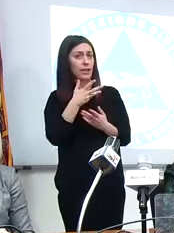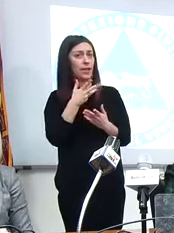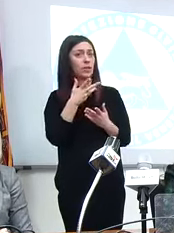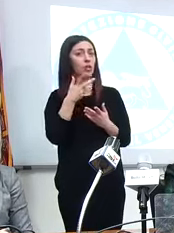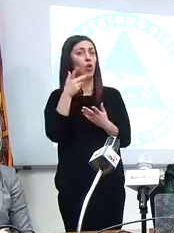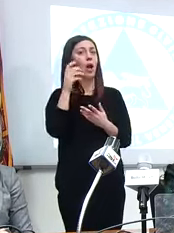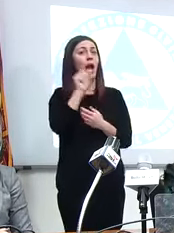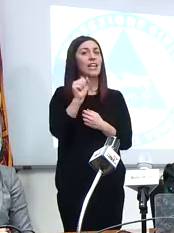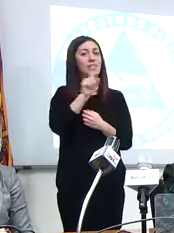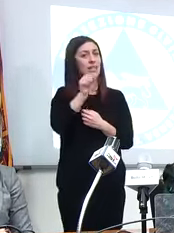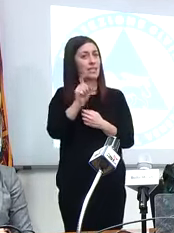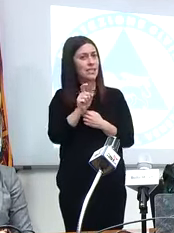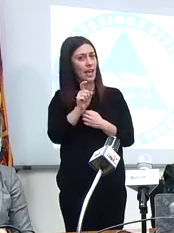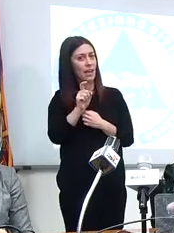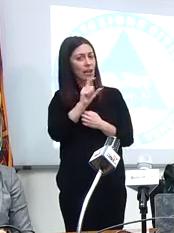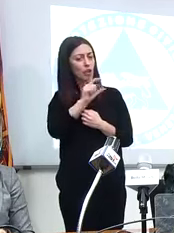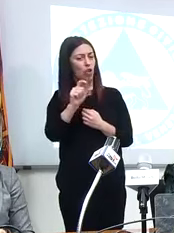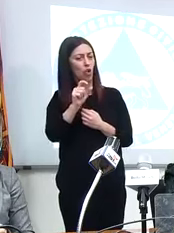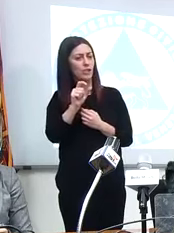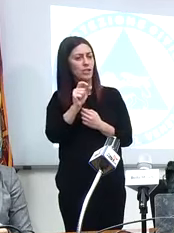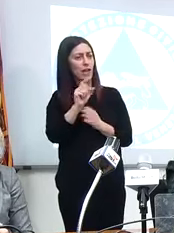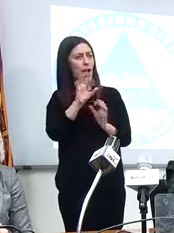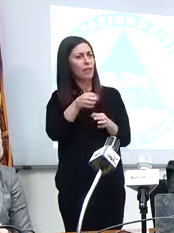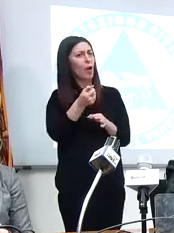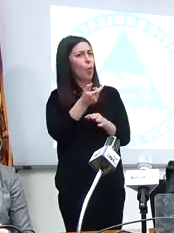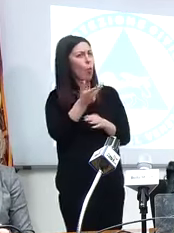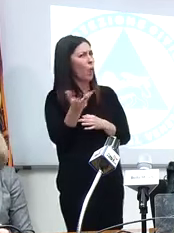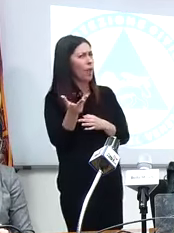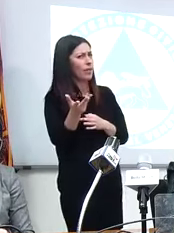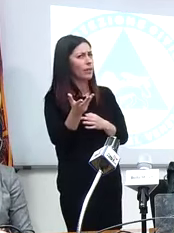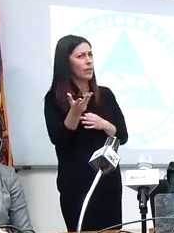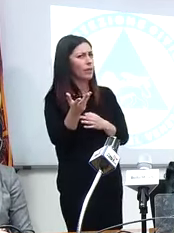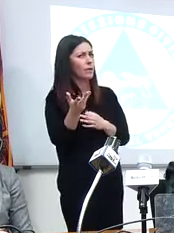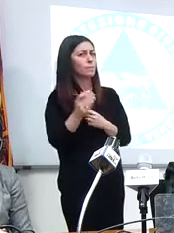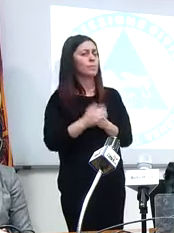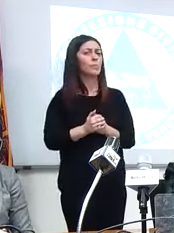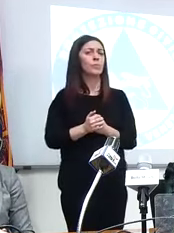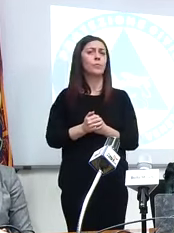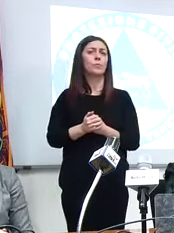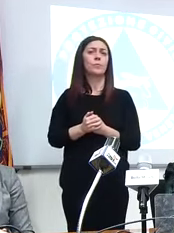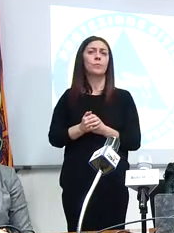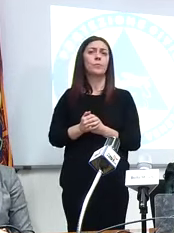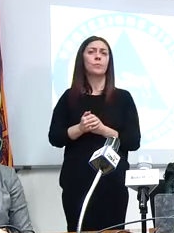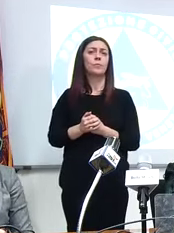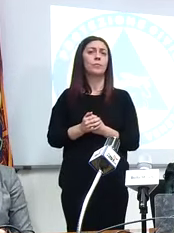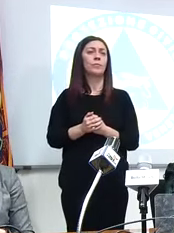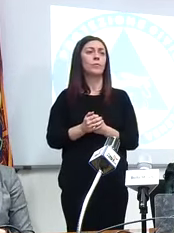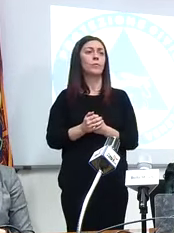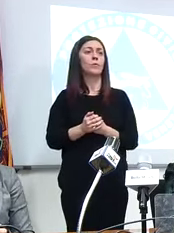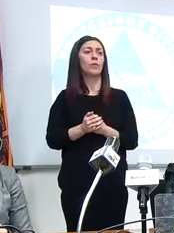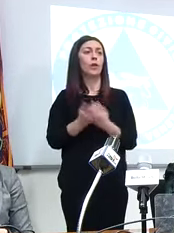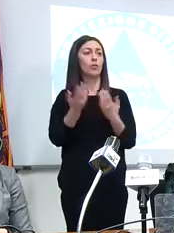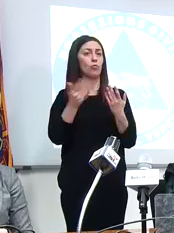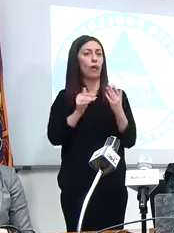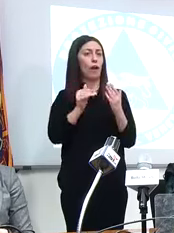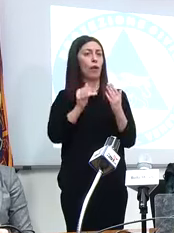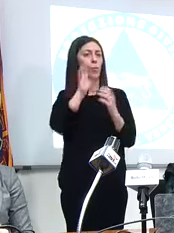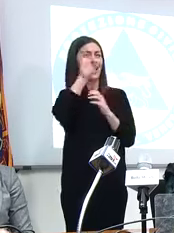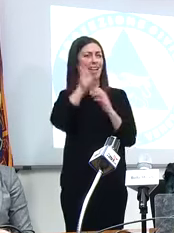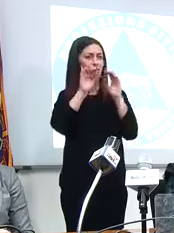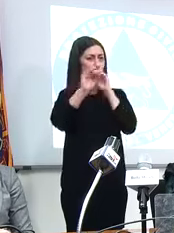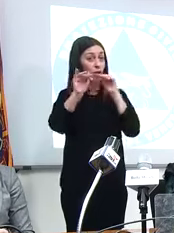arriveranno, perché siamo partiti da 16, poi a 8, 3,6, 3,1 e si è già fatto la suddivisione per regioni.